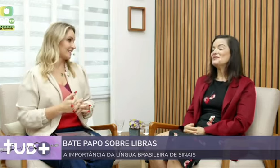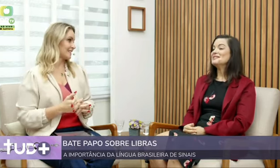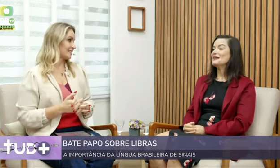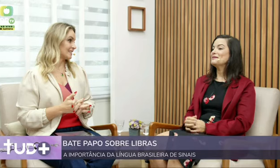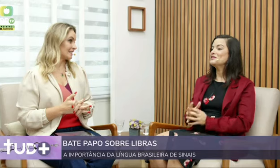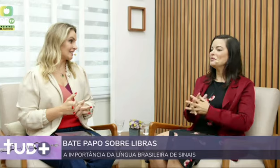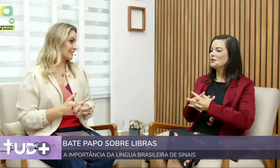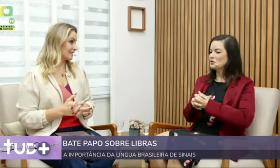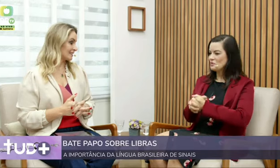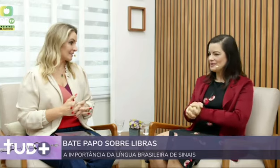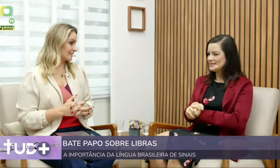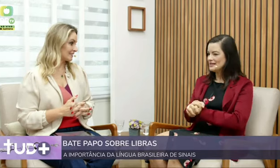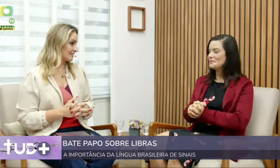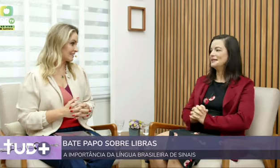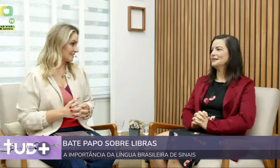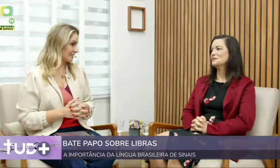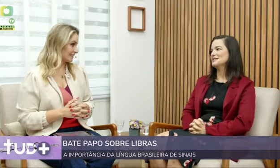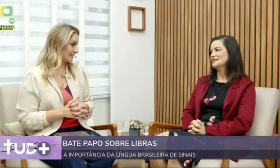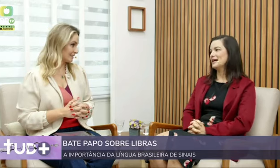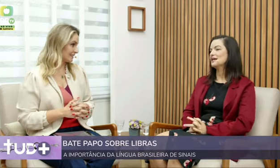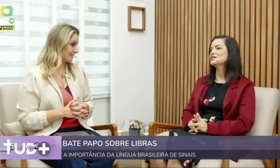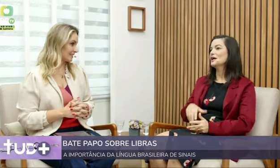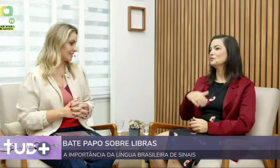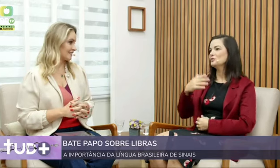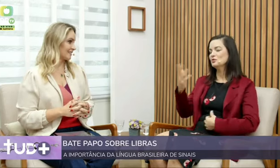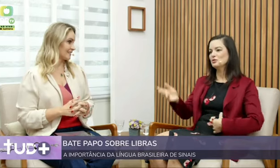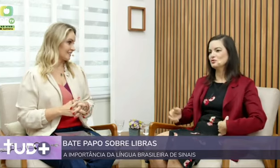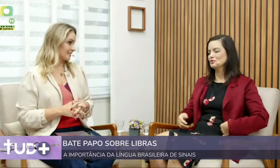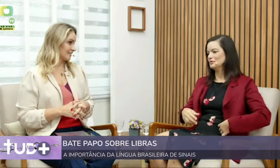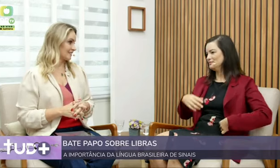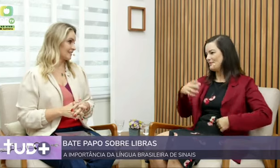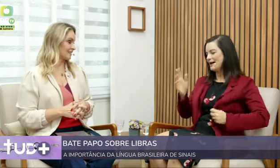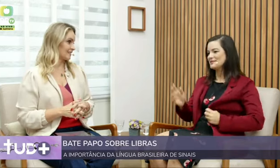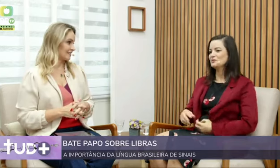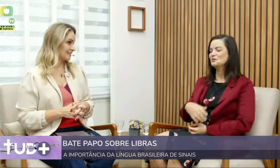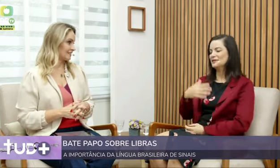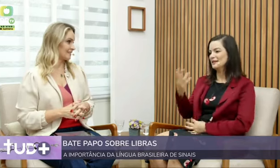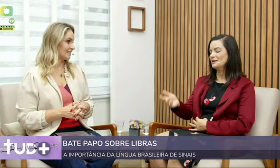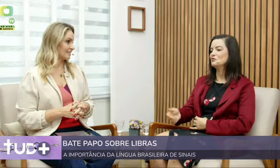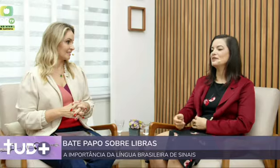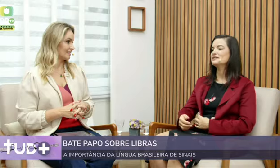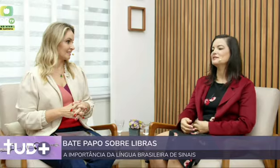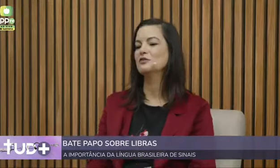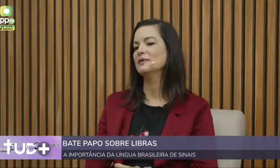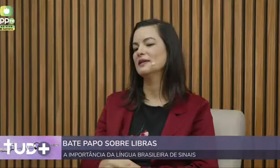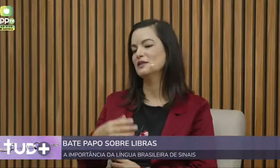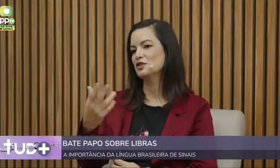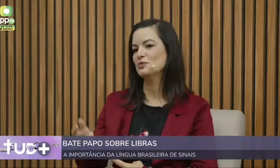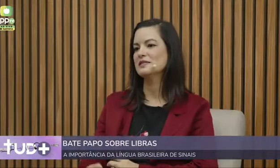Pois desde o momento que eu comecei a aprender a língua de sinais, lá no curso básico, né, oferecido pela